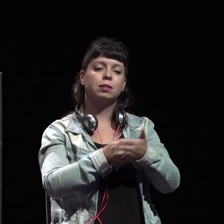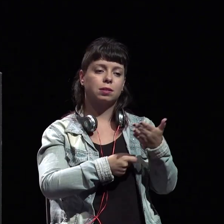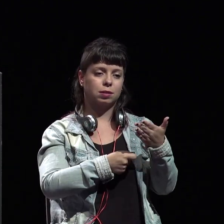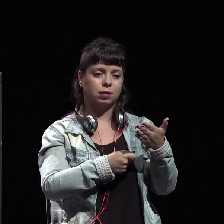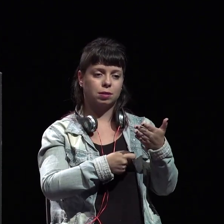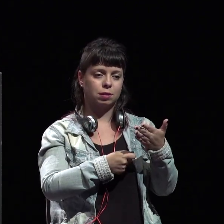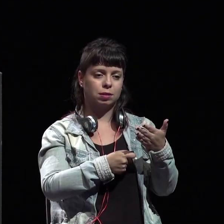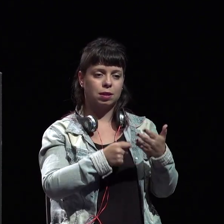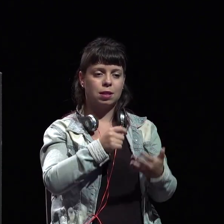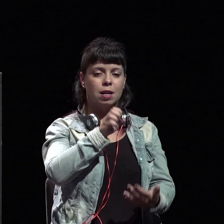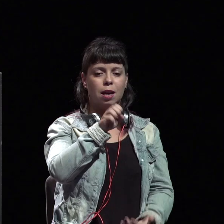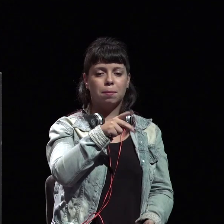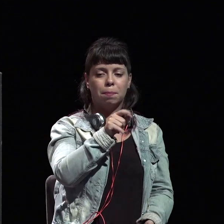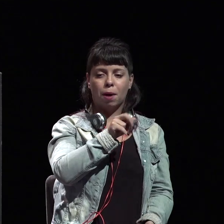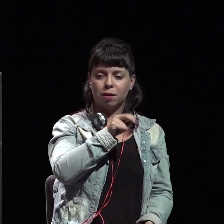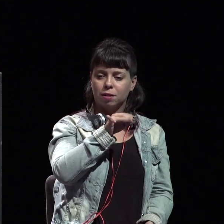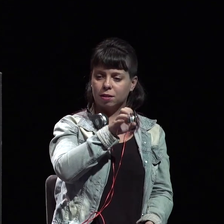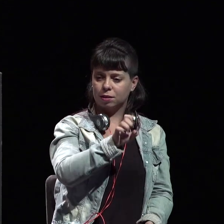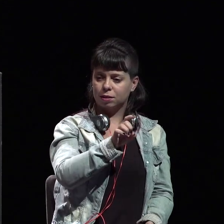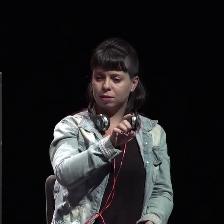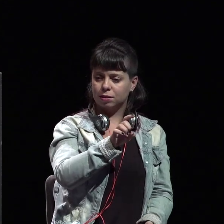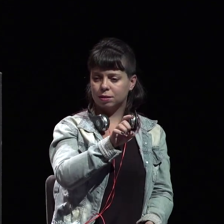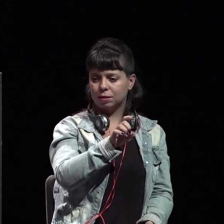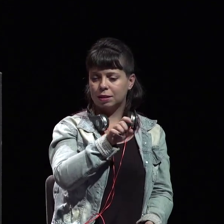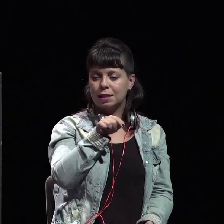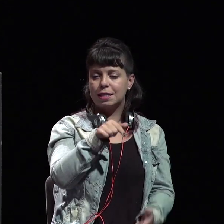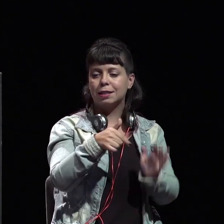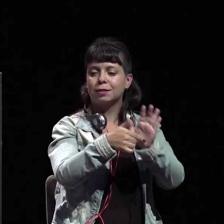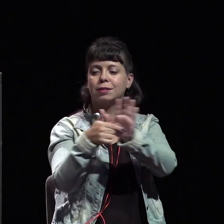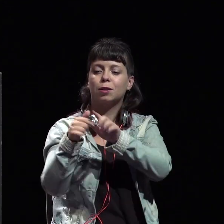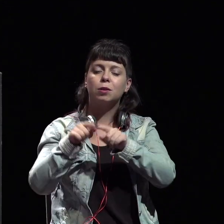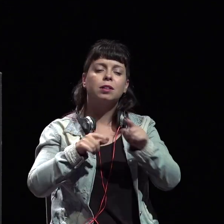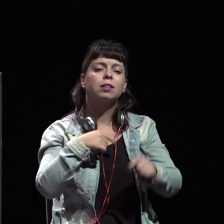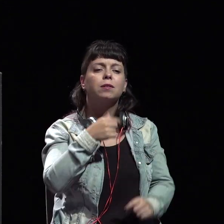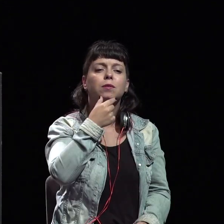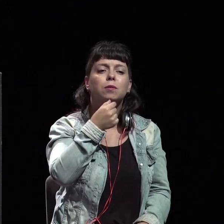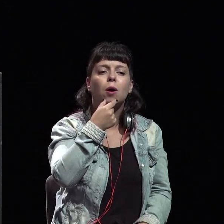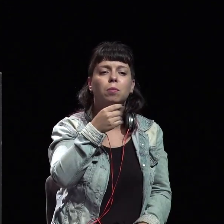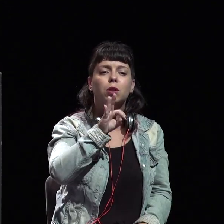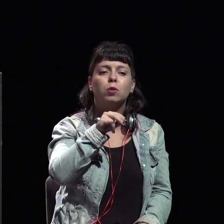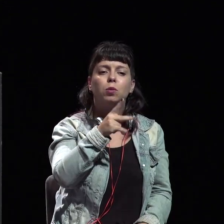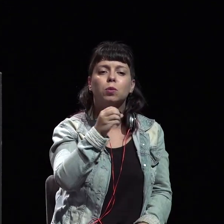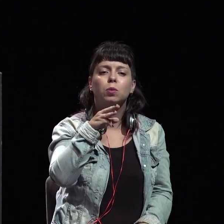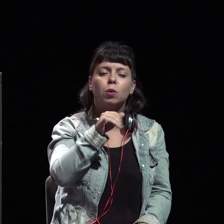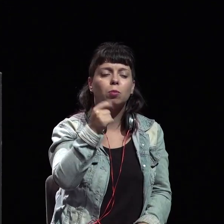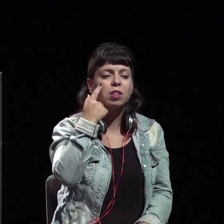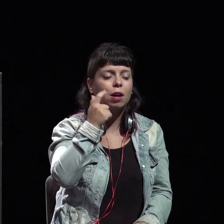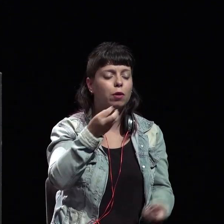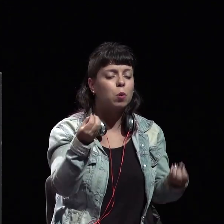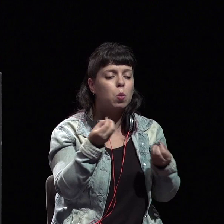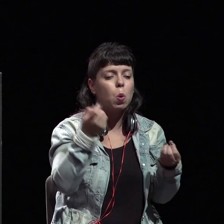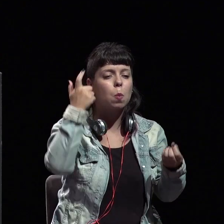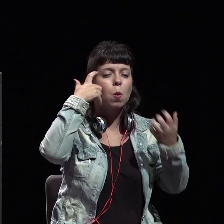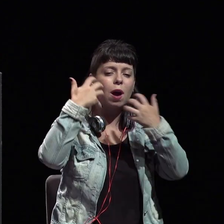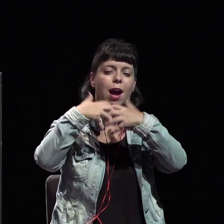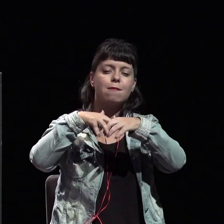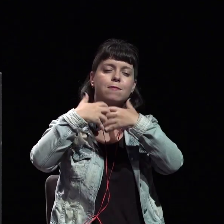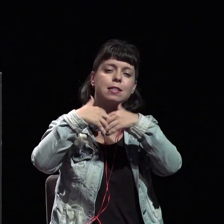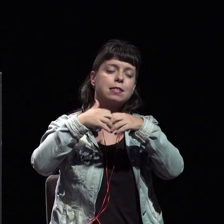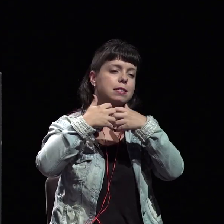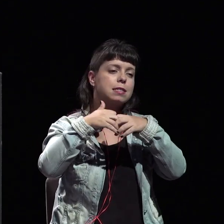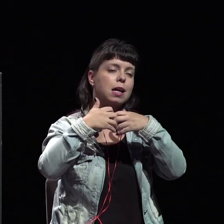and Objecthood, o crítico cultural William Thomas Mitchell especulava sobre os impasses derivados de uma reflexão sobre